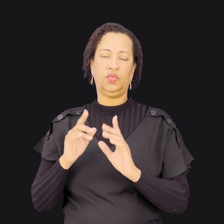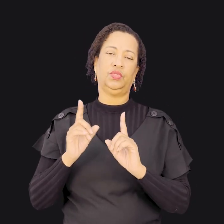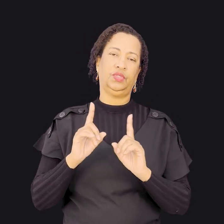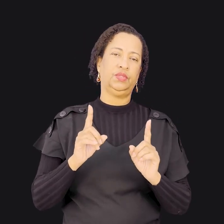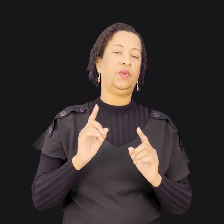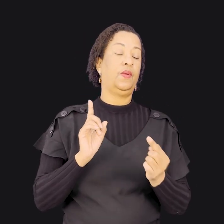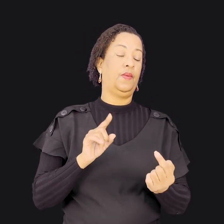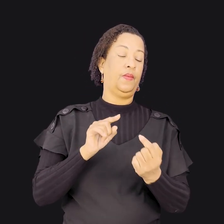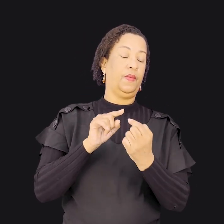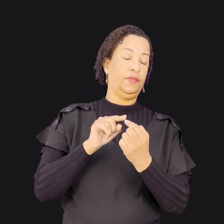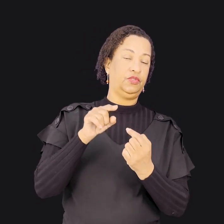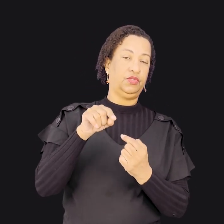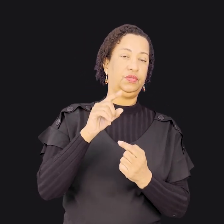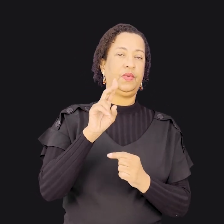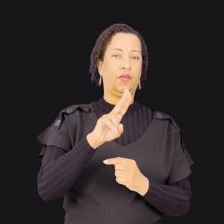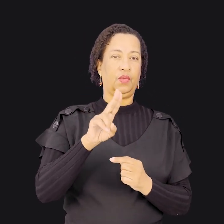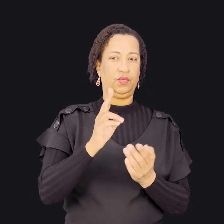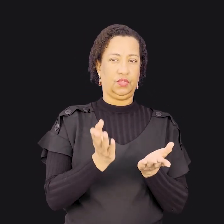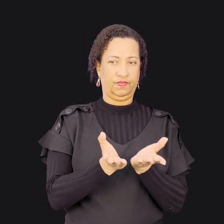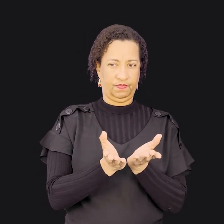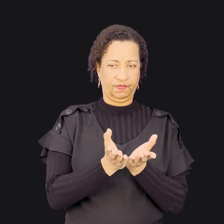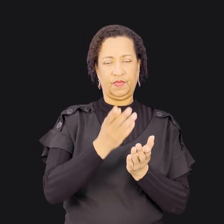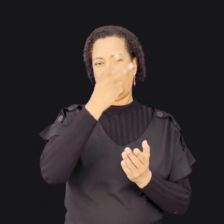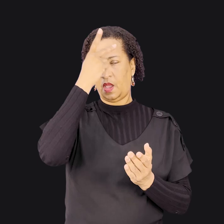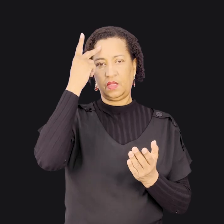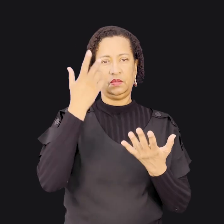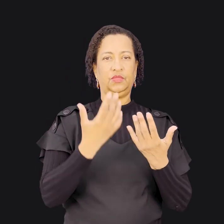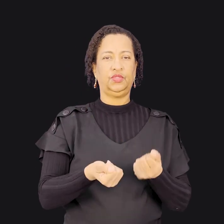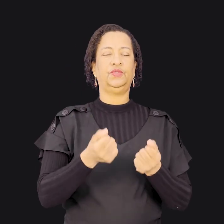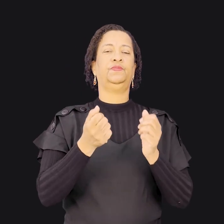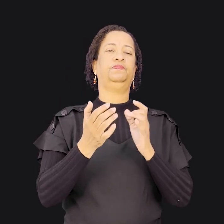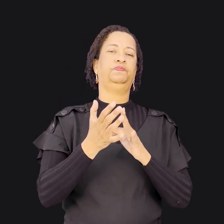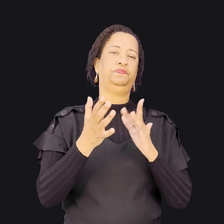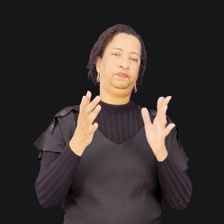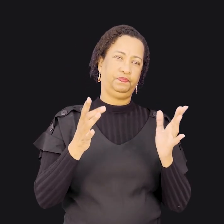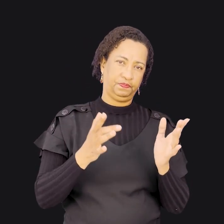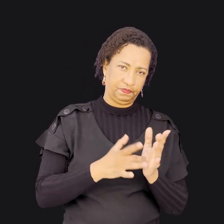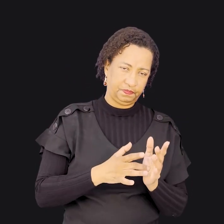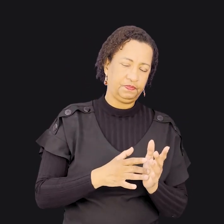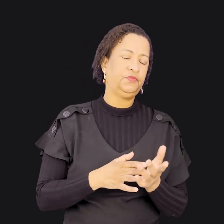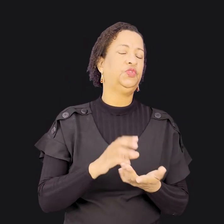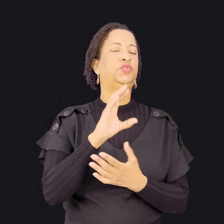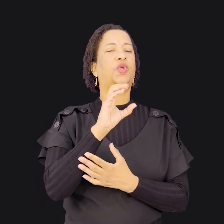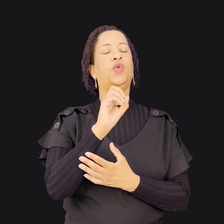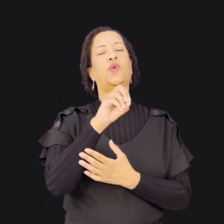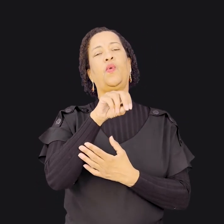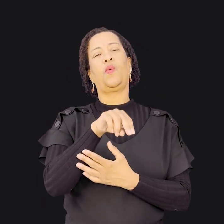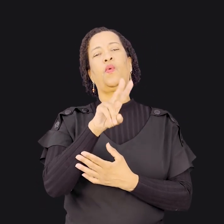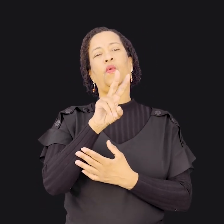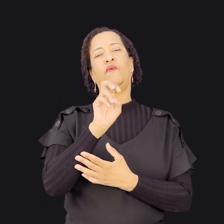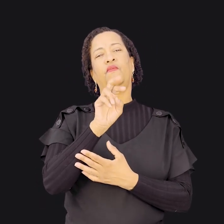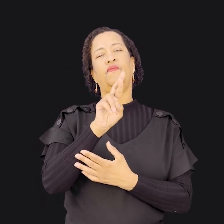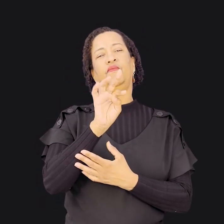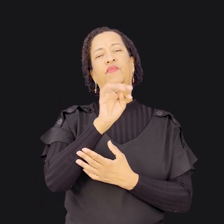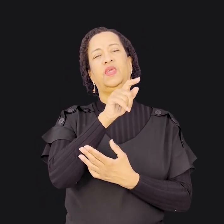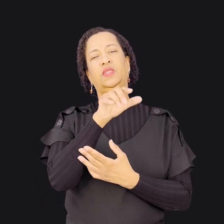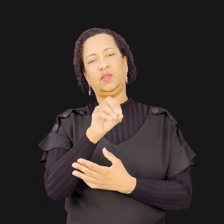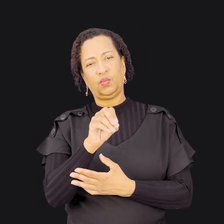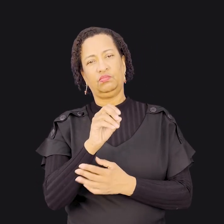meu objetivo é que, através das Escrituras, as pessoas se convertam, porque a fé é pelo ouvir a palavra.